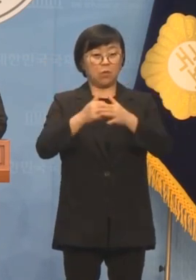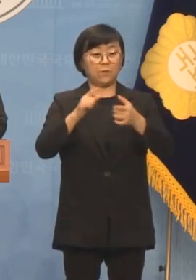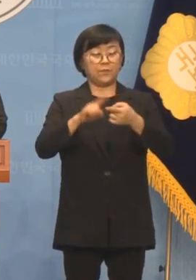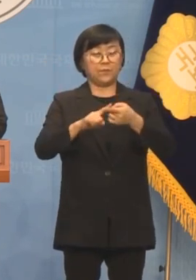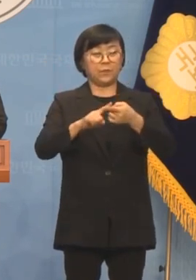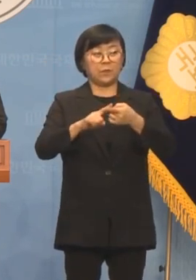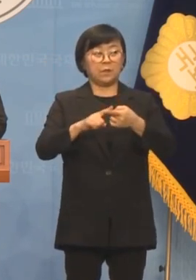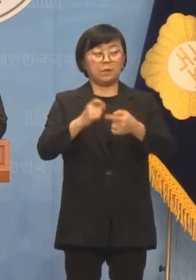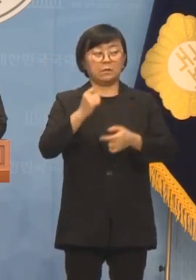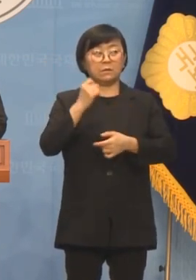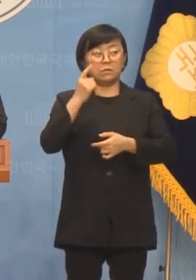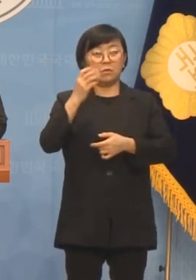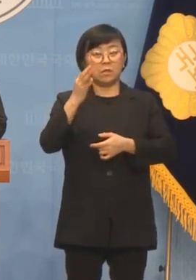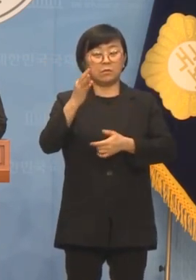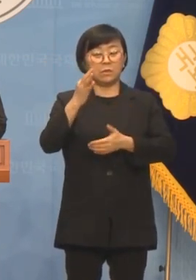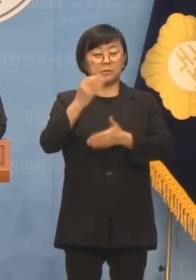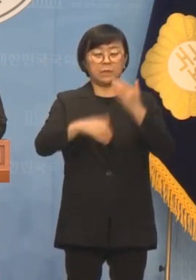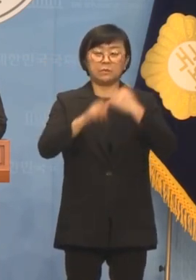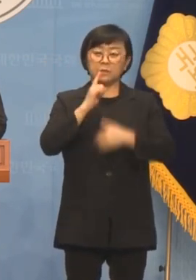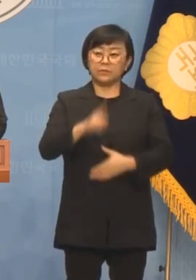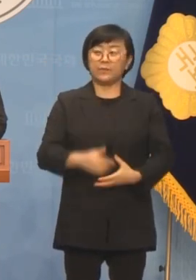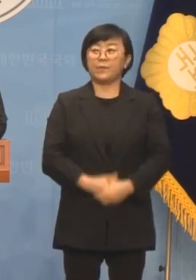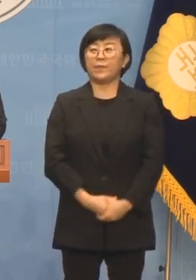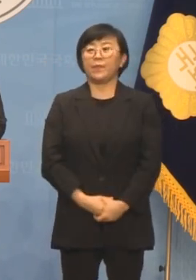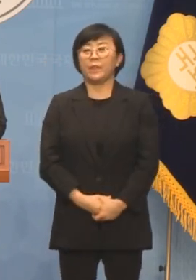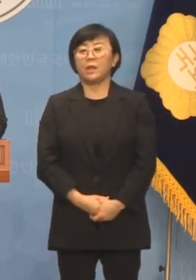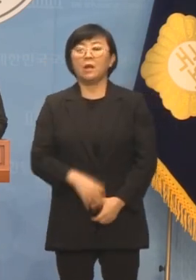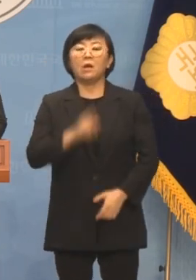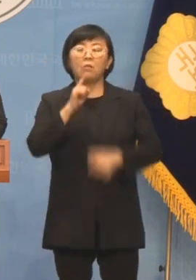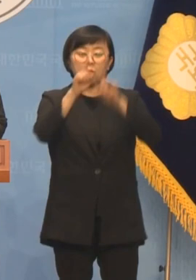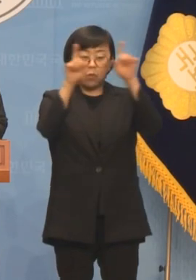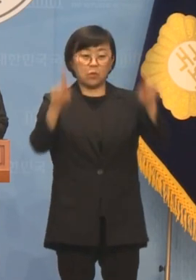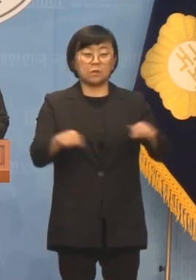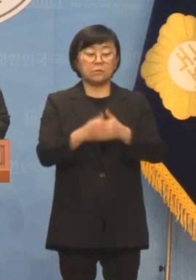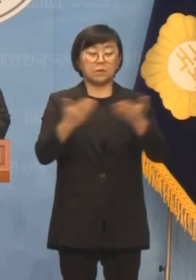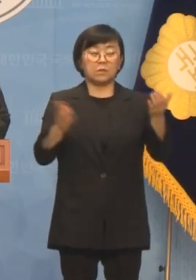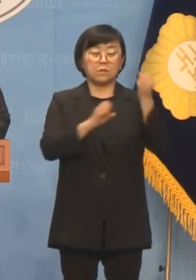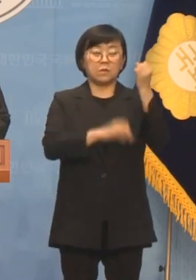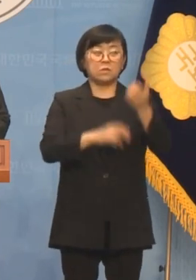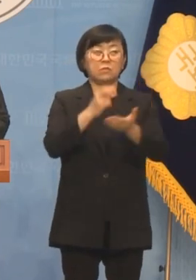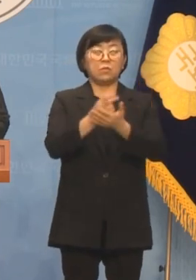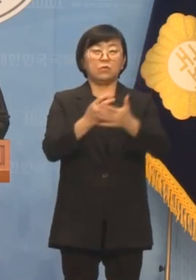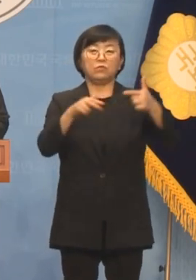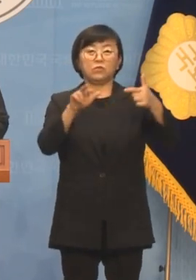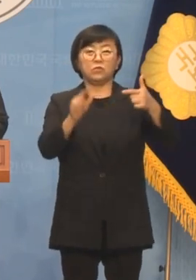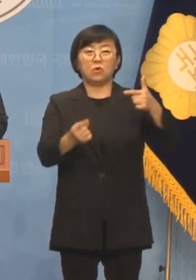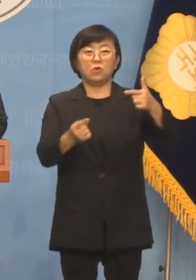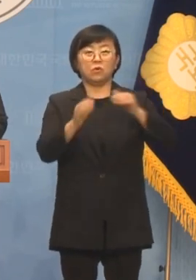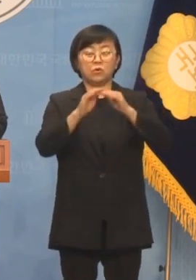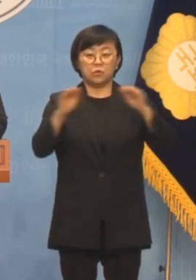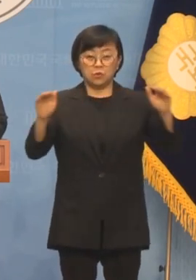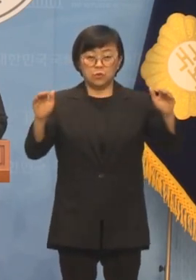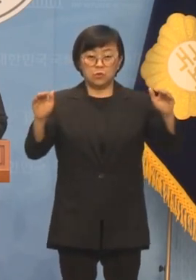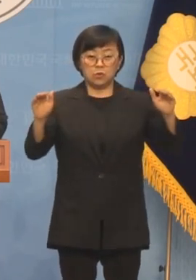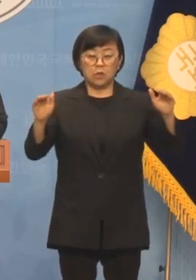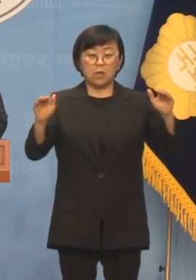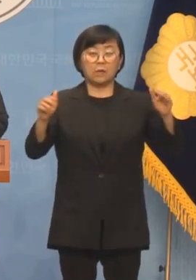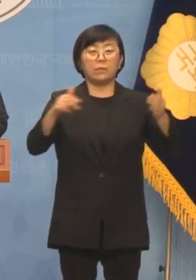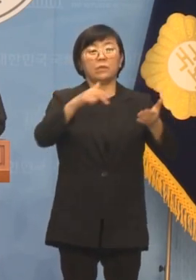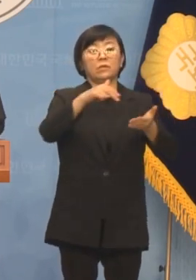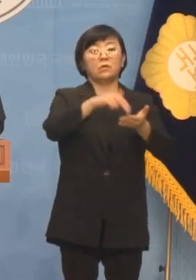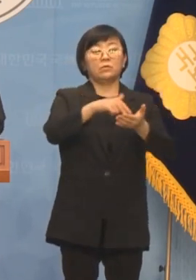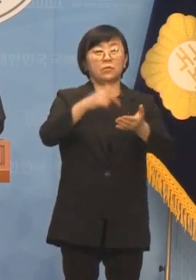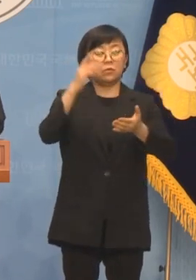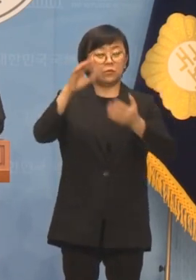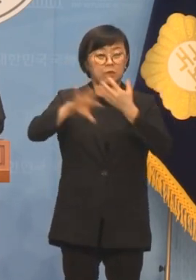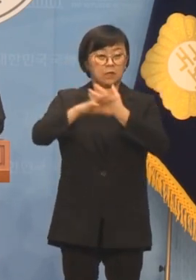최저임금에서 제외하고자 주장했습니다. 보고서에는 근로기준법 제6조, 균등한 처우,